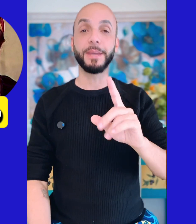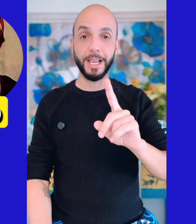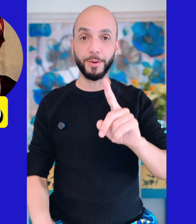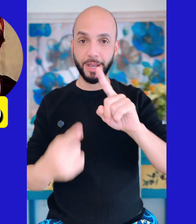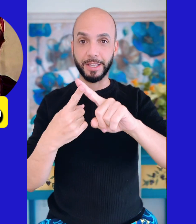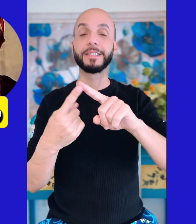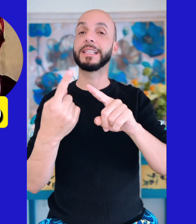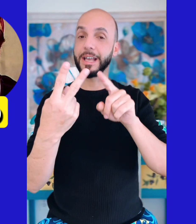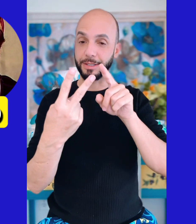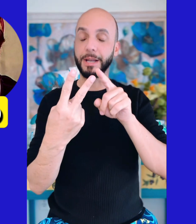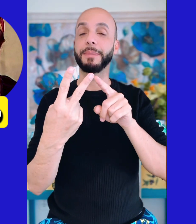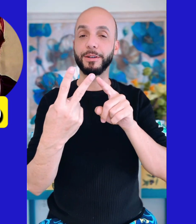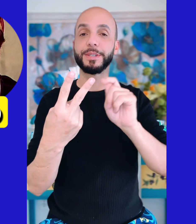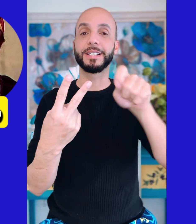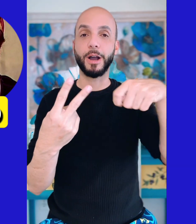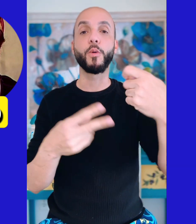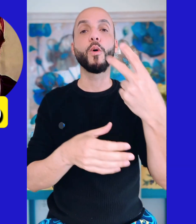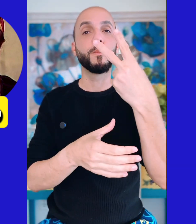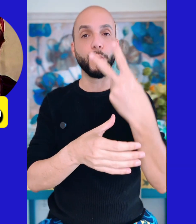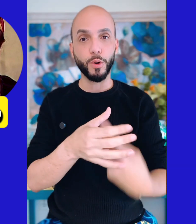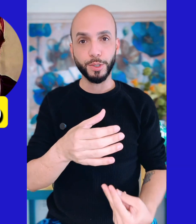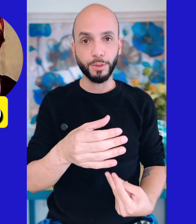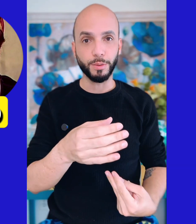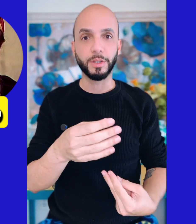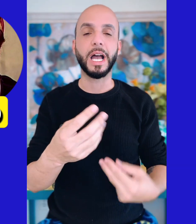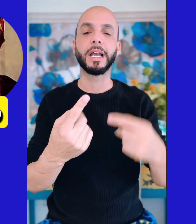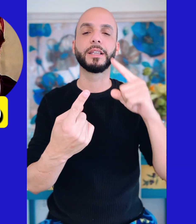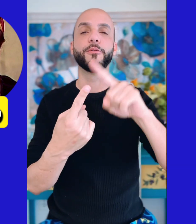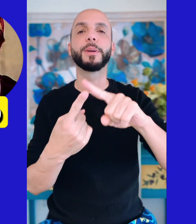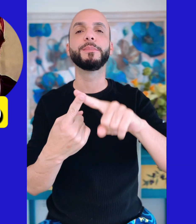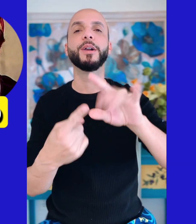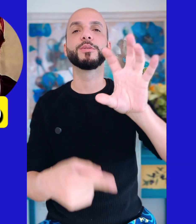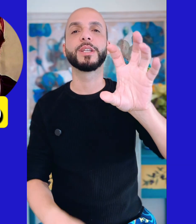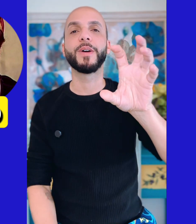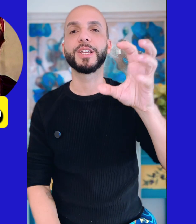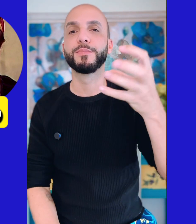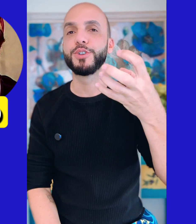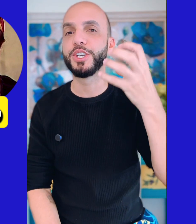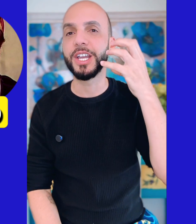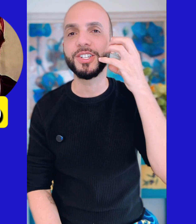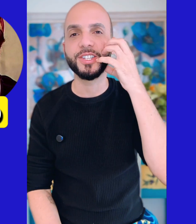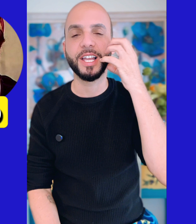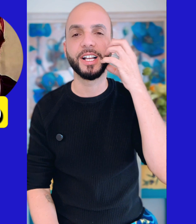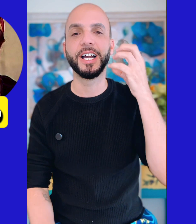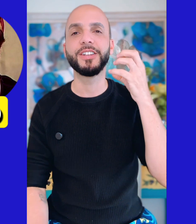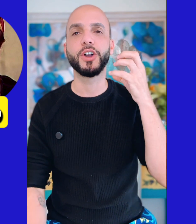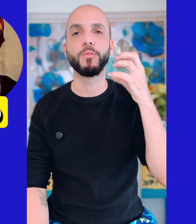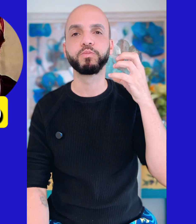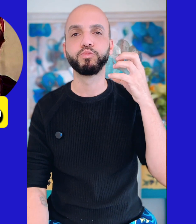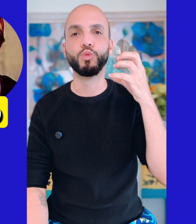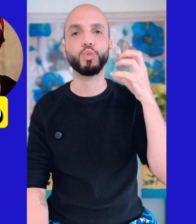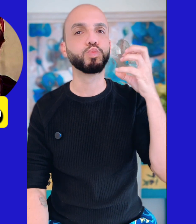Primeiro, é também um sinal composto, tá? Então, primeiro são as bochechas, né? Grande, ó.